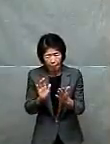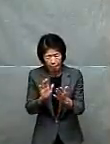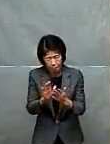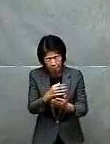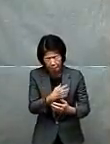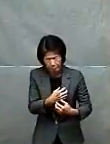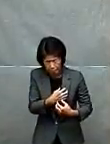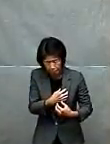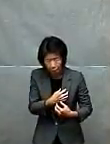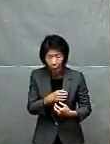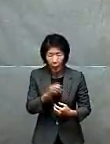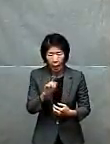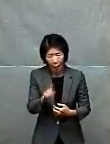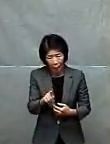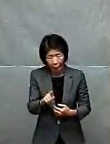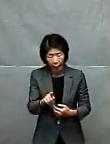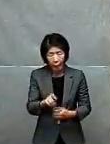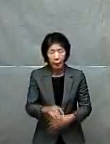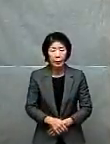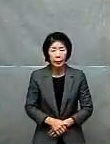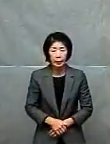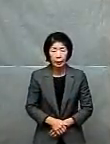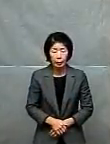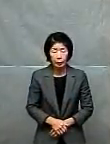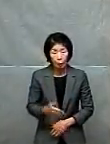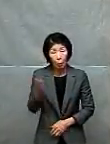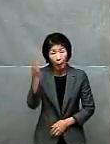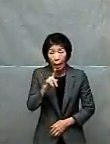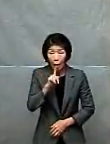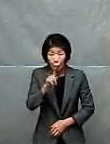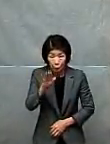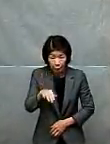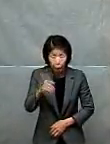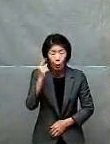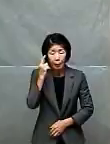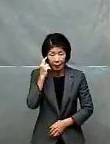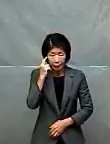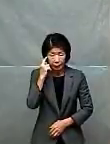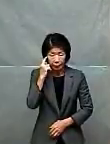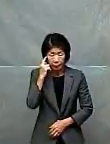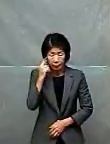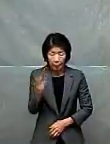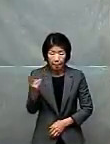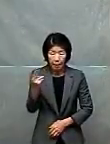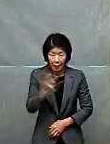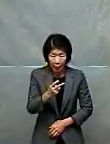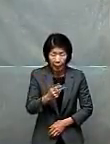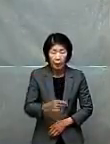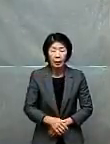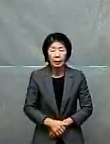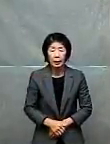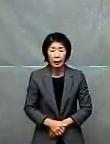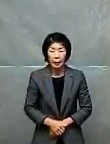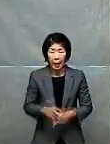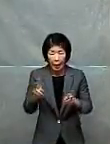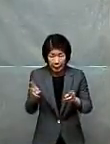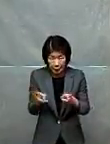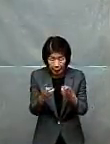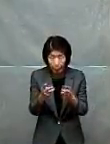というふうに申し上げたと思います。そして、専門